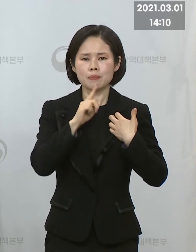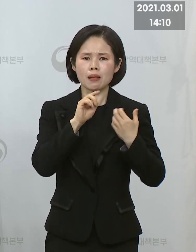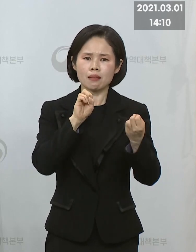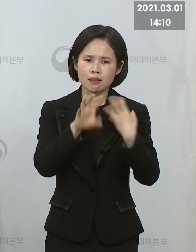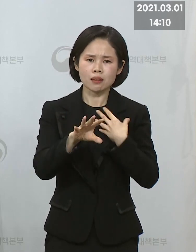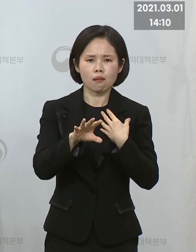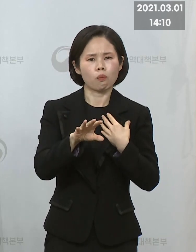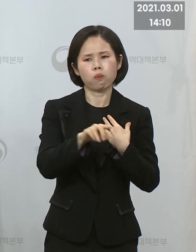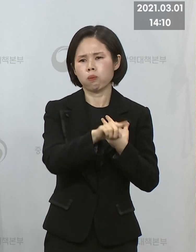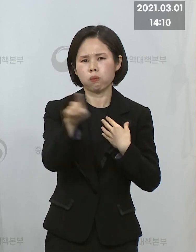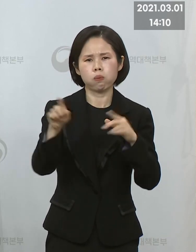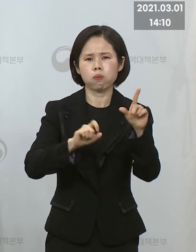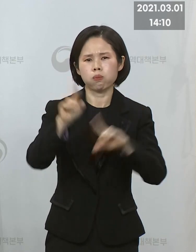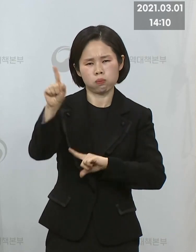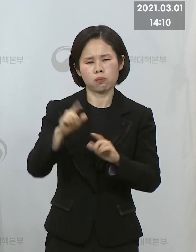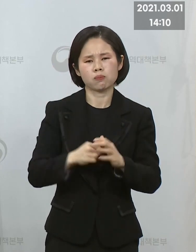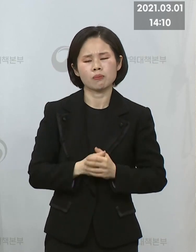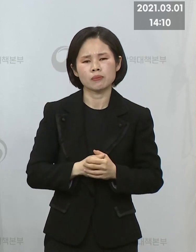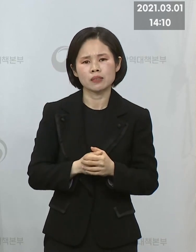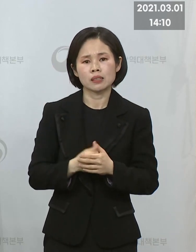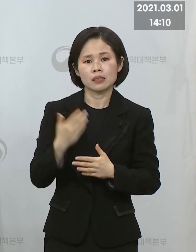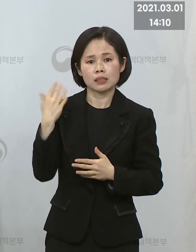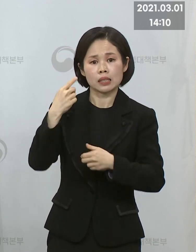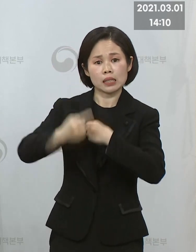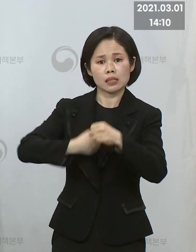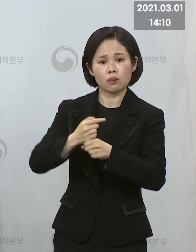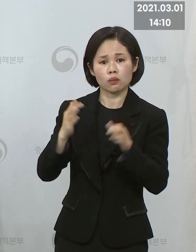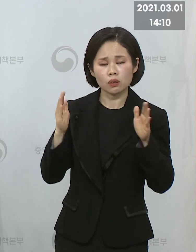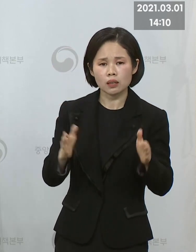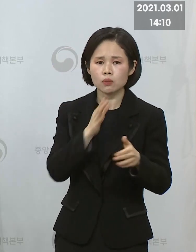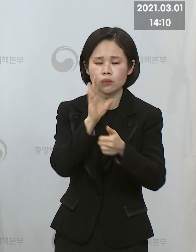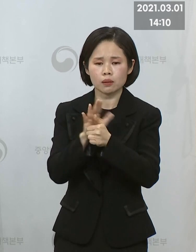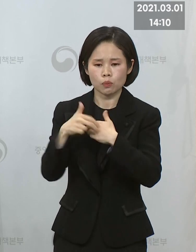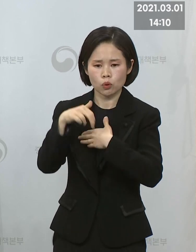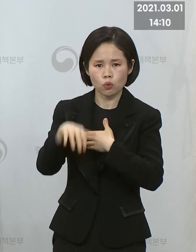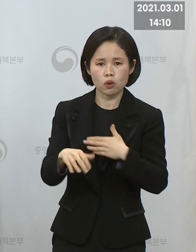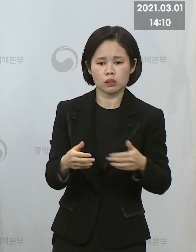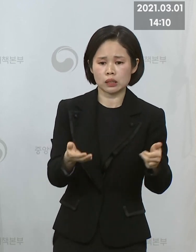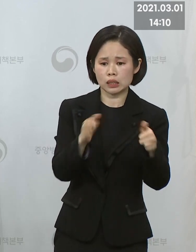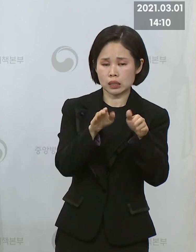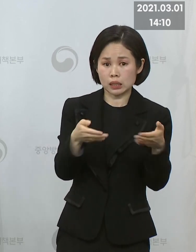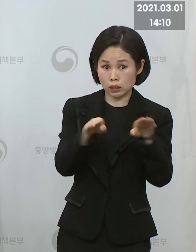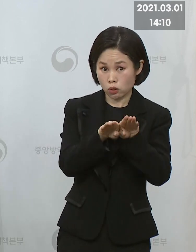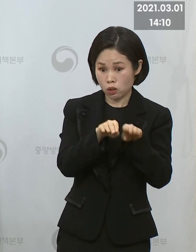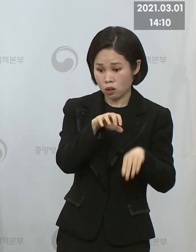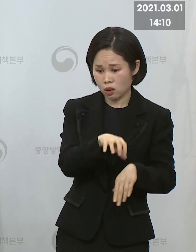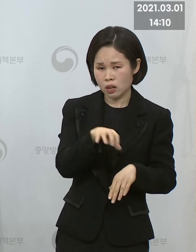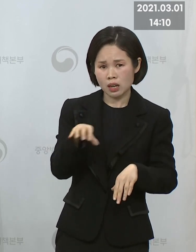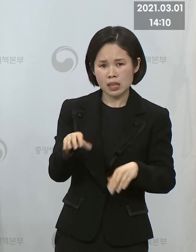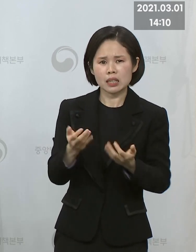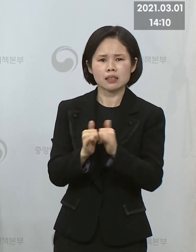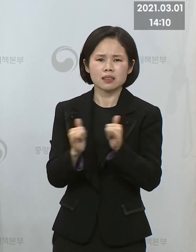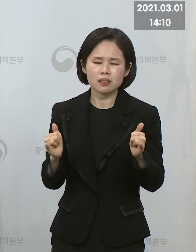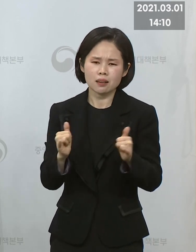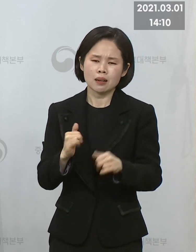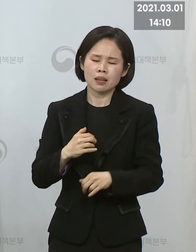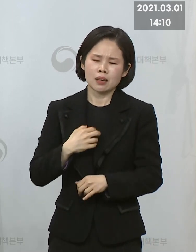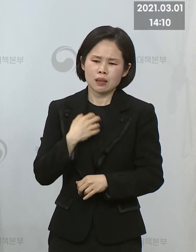많으셨습니다. 지난 한 해 동안 요양병원과 요양시설에서 얼마나 큰 부담감을